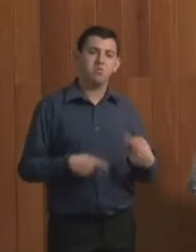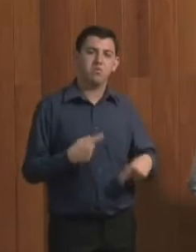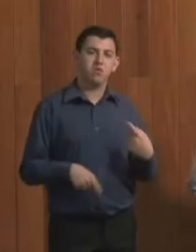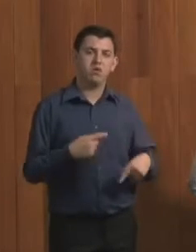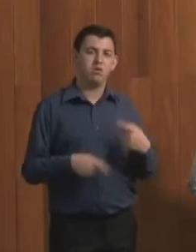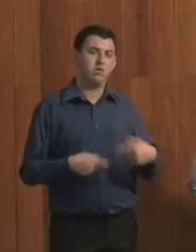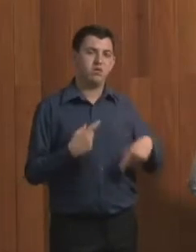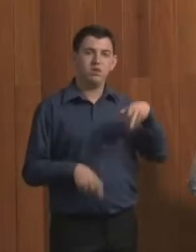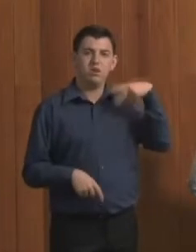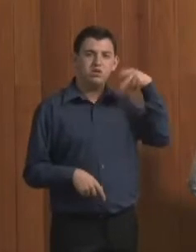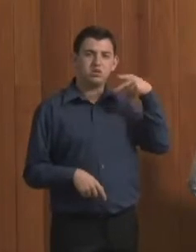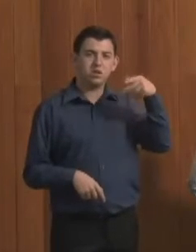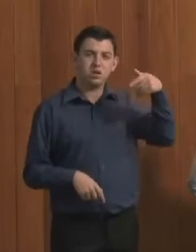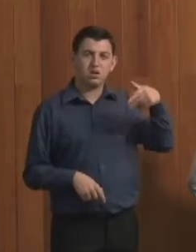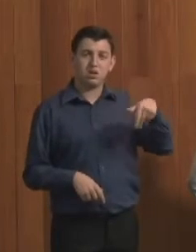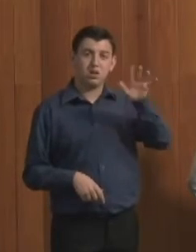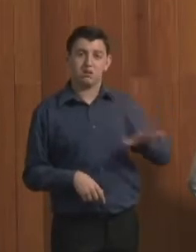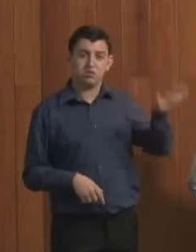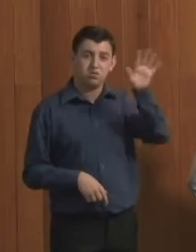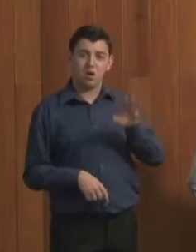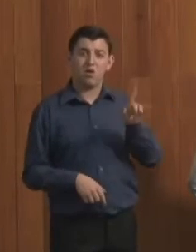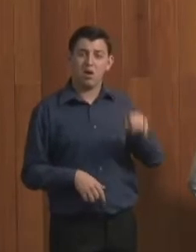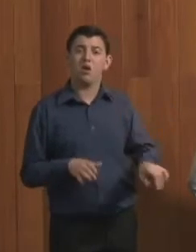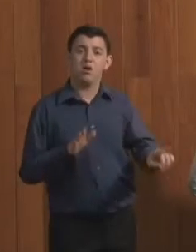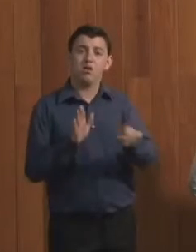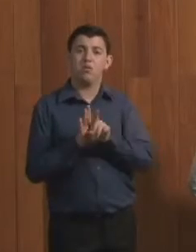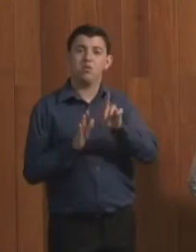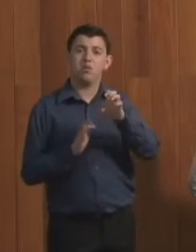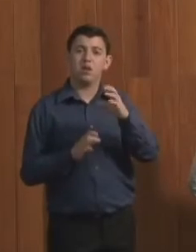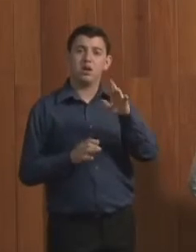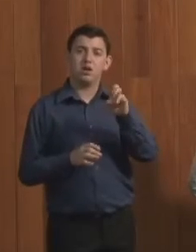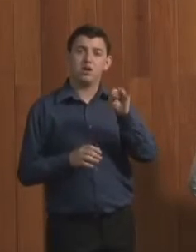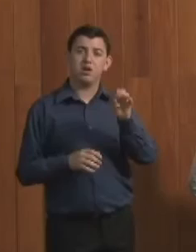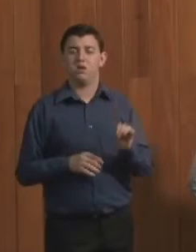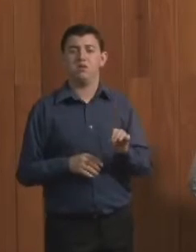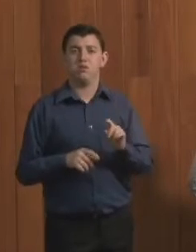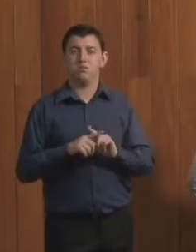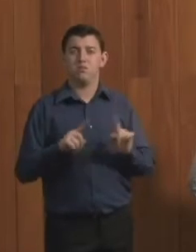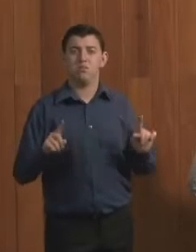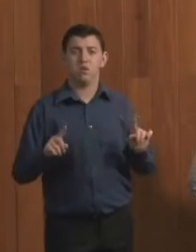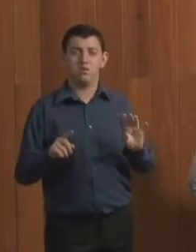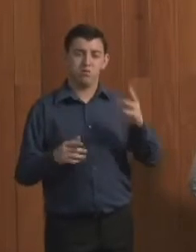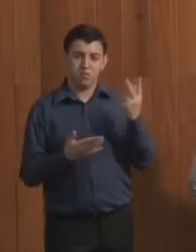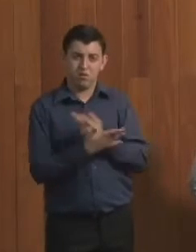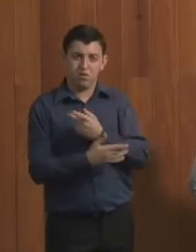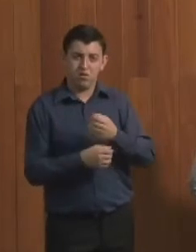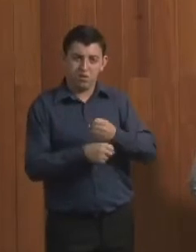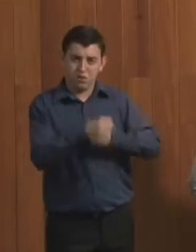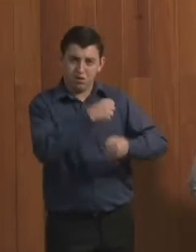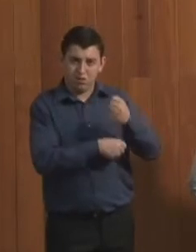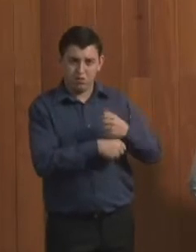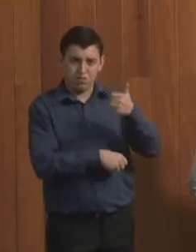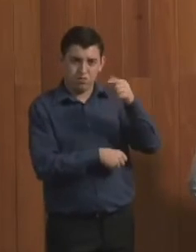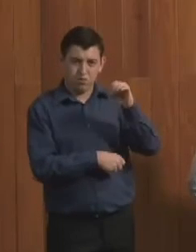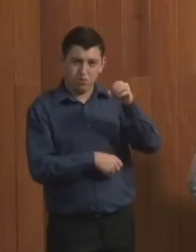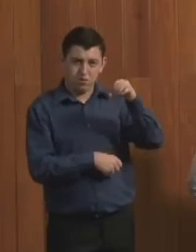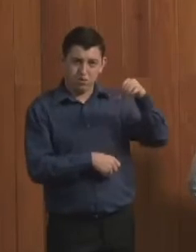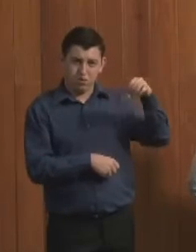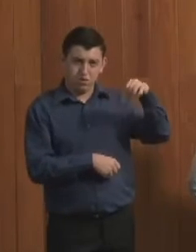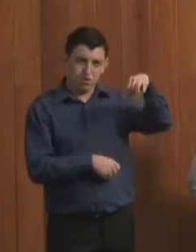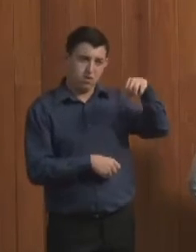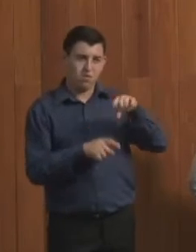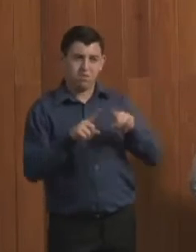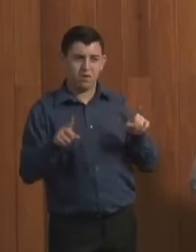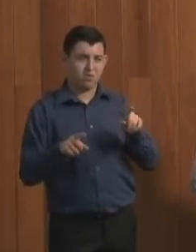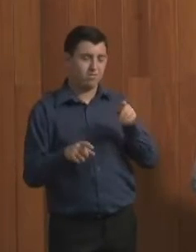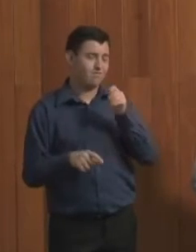decreto presidencial de 2009, mas ainda ele não se efetivou. Tem